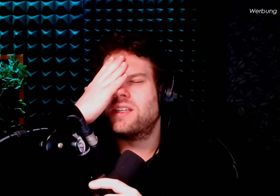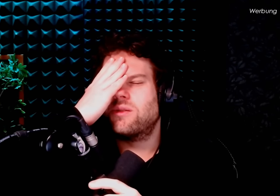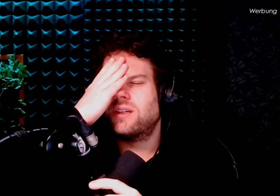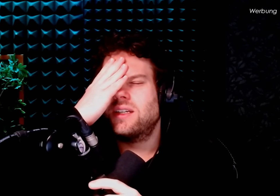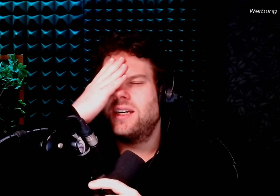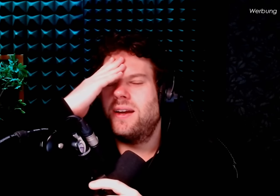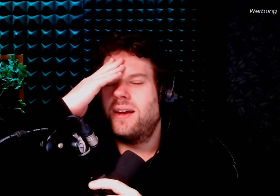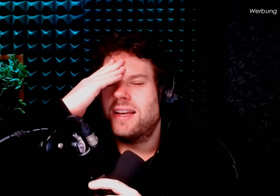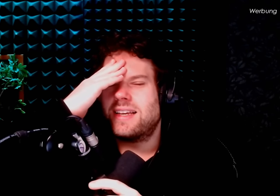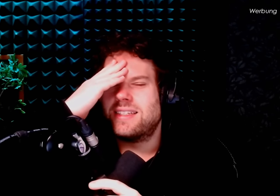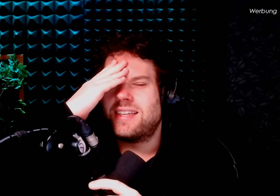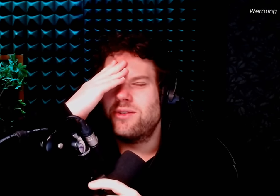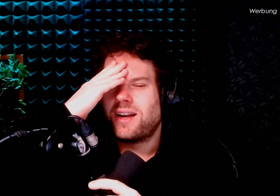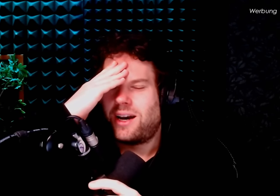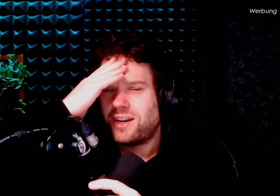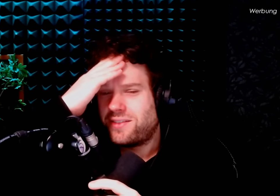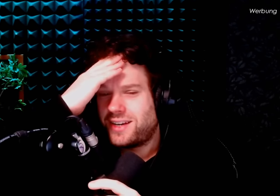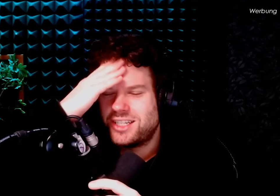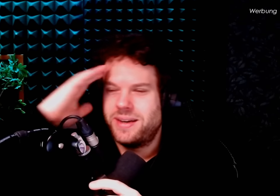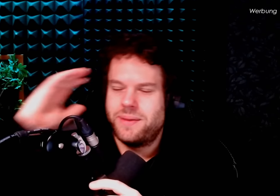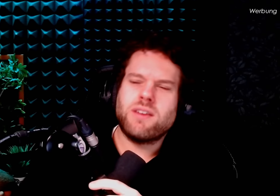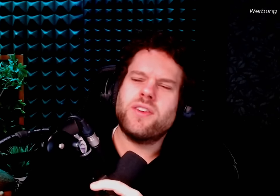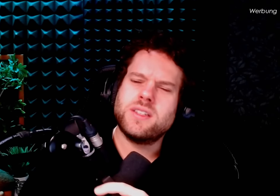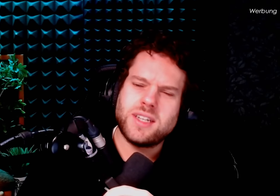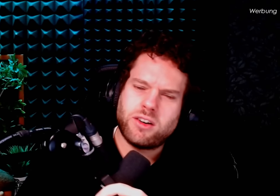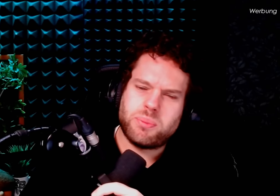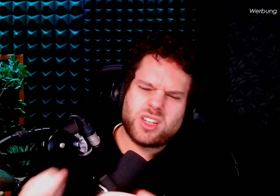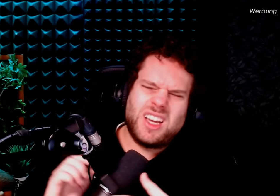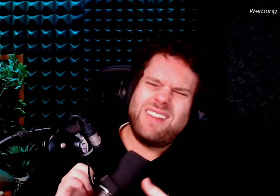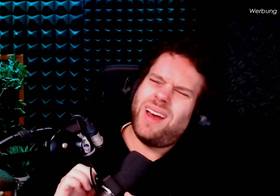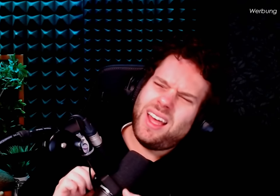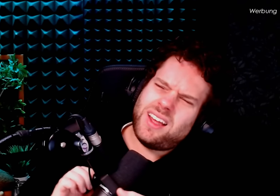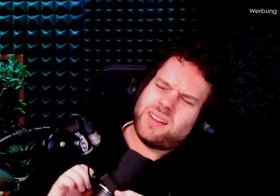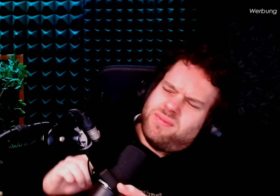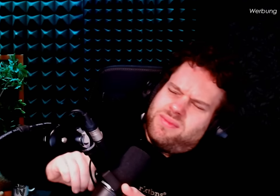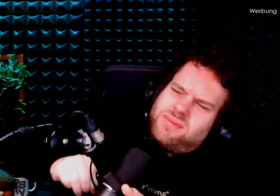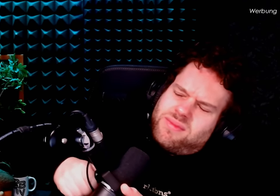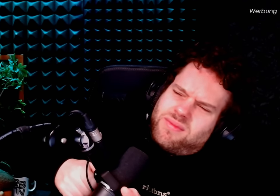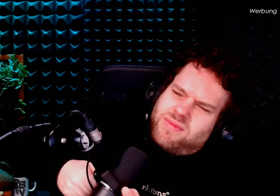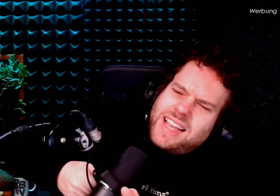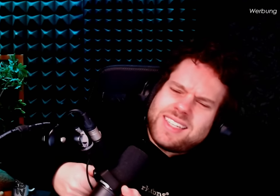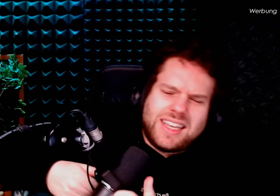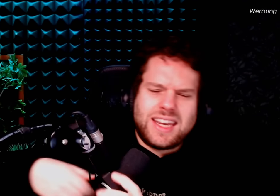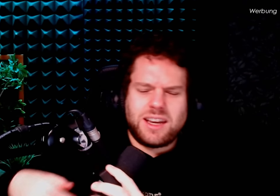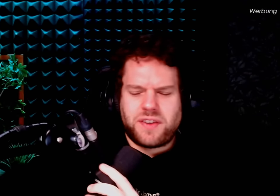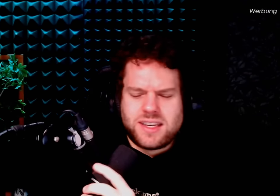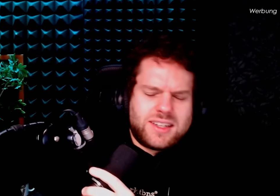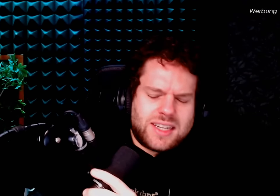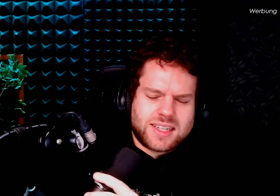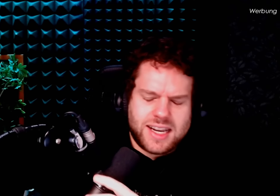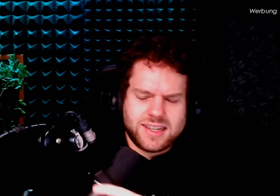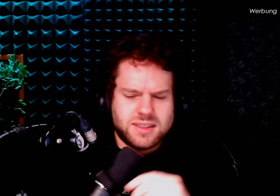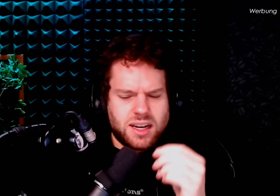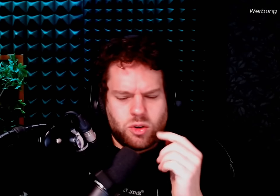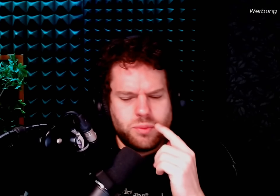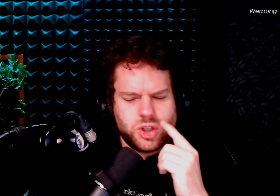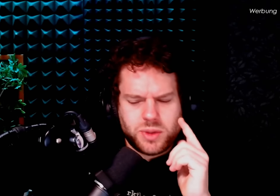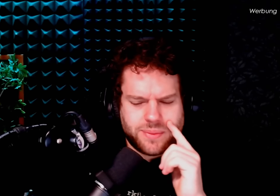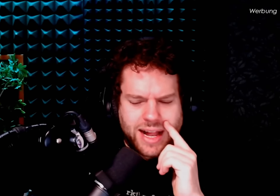-Version. Das ist ja nur Kauderwild. Ich fand das eigentlich Harry Potter. Weiß ich nicht. Ich fand den sehr komisch mit dem